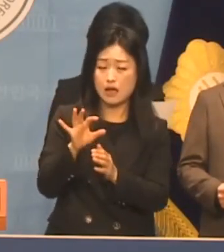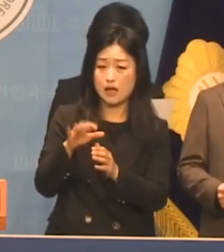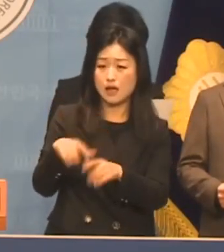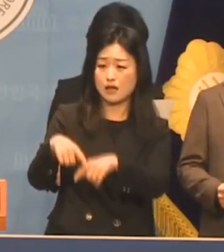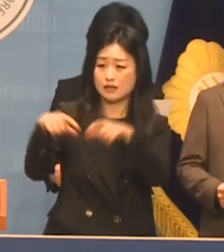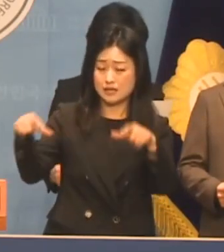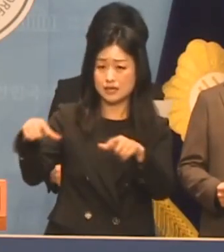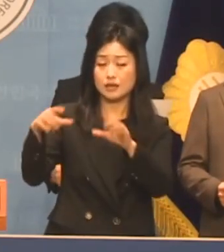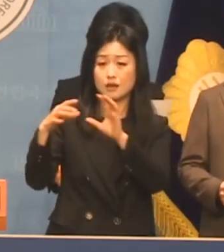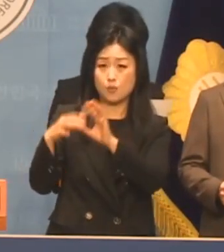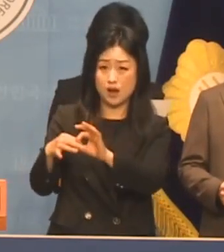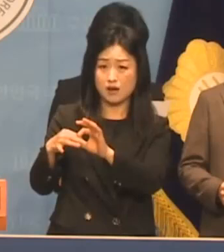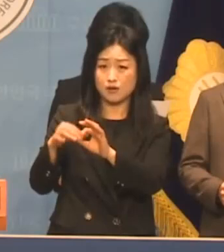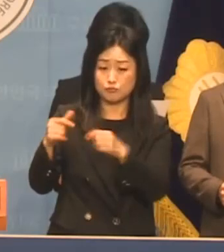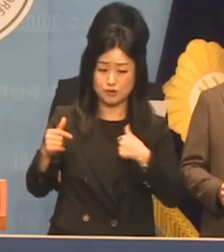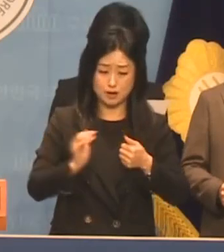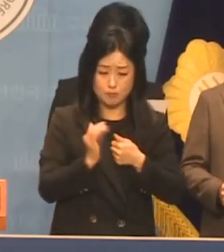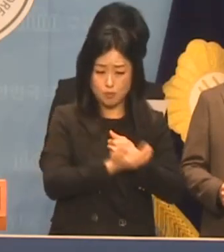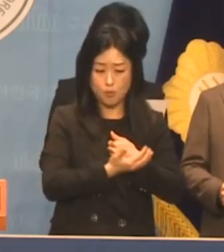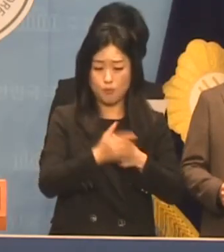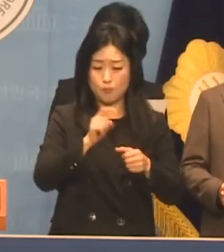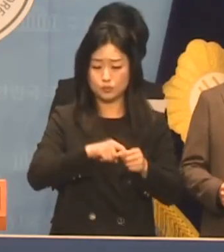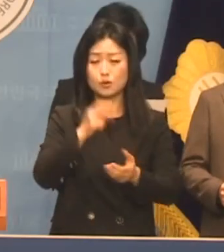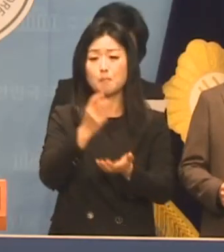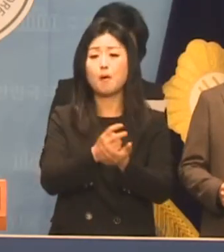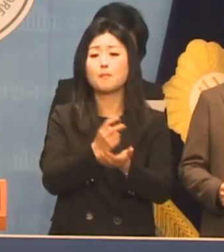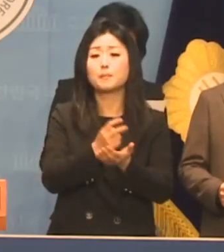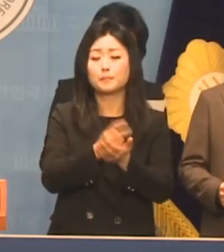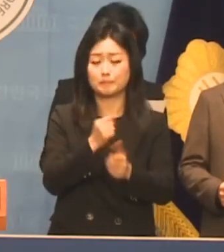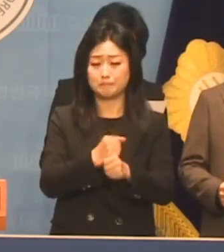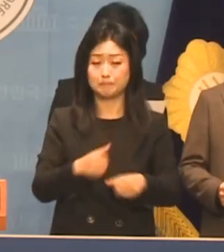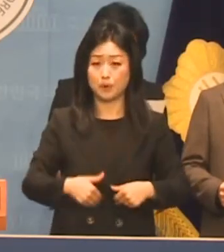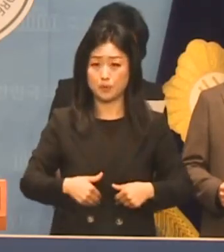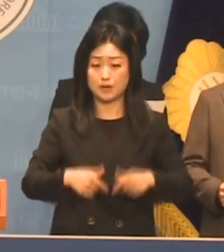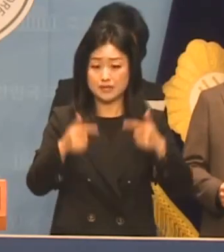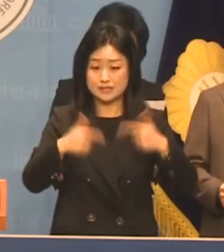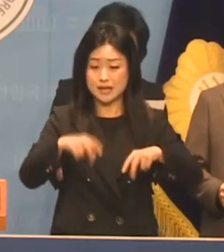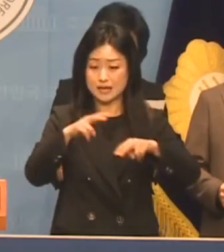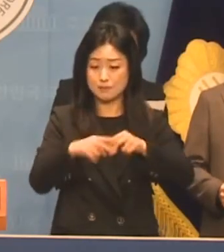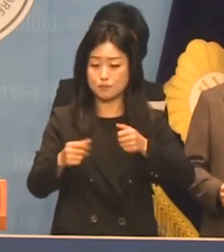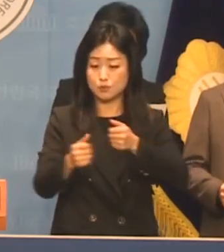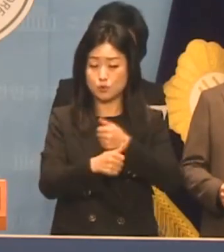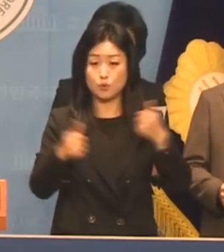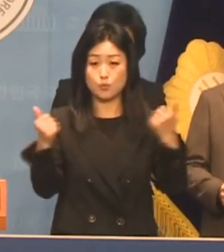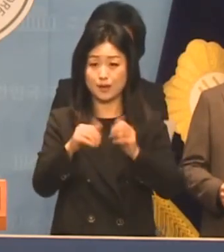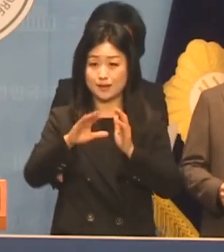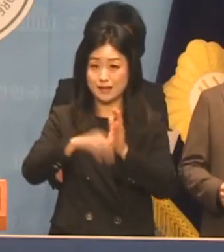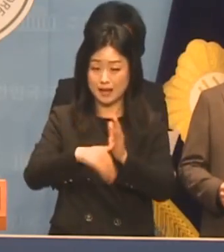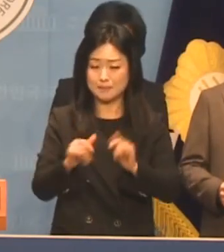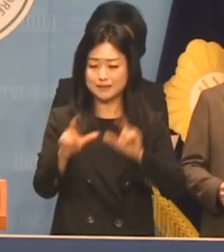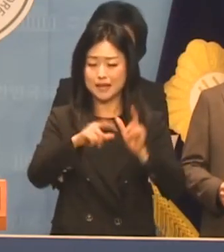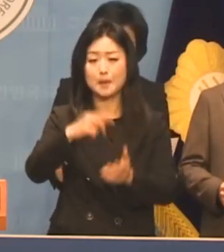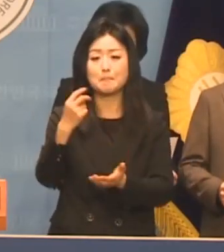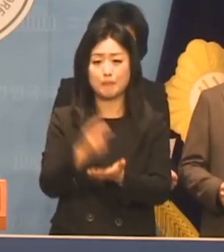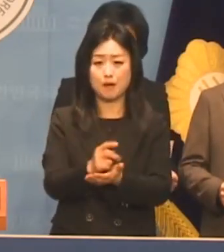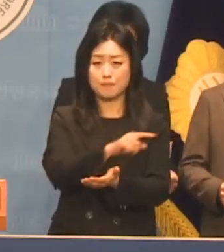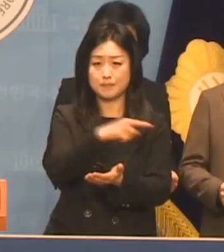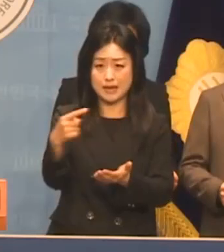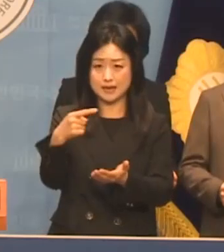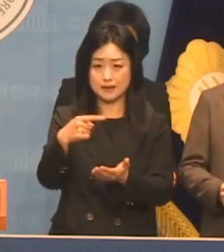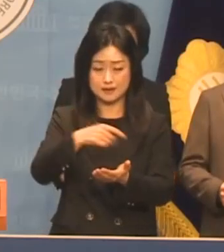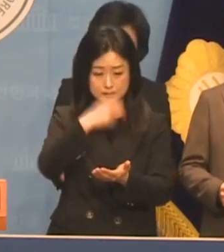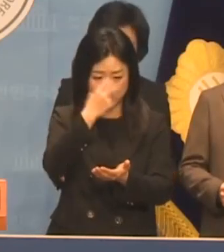위해 반드시 입법이 필요합니다. 각 상임위원회는 민생 법안을 최우선으로